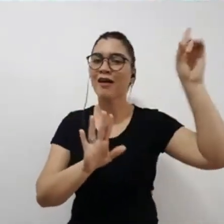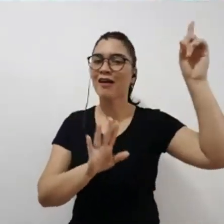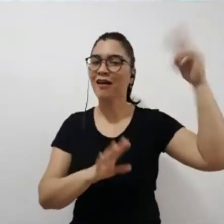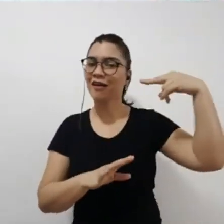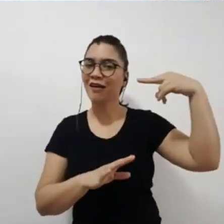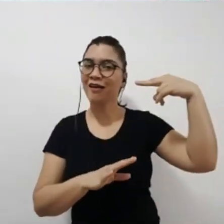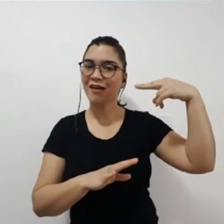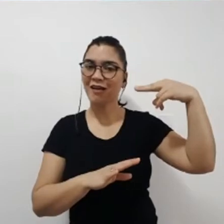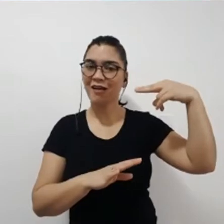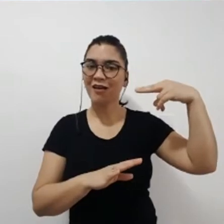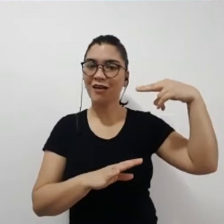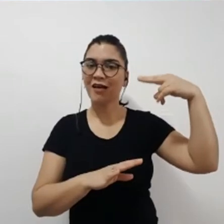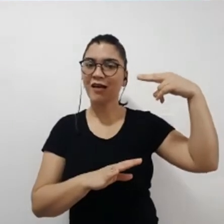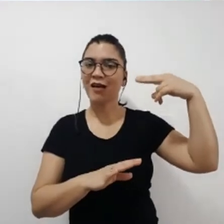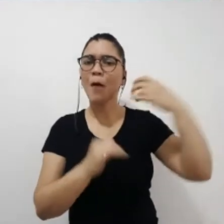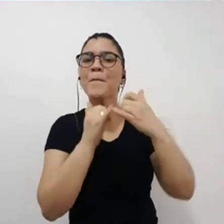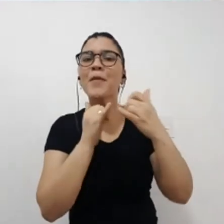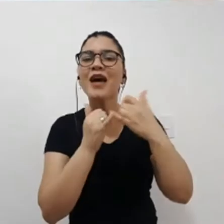plantar.